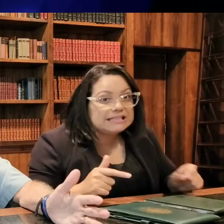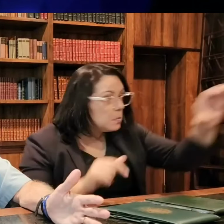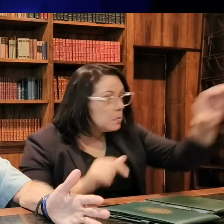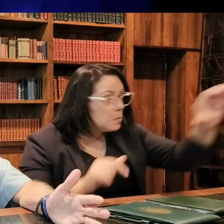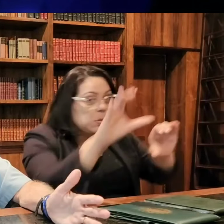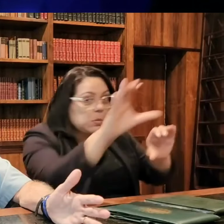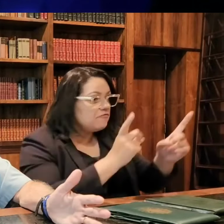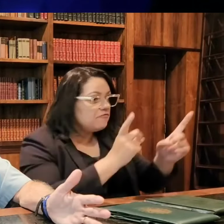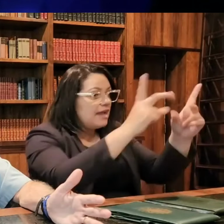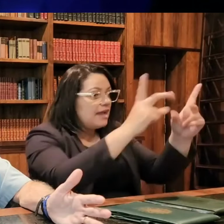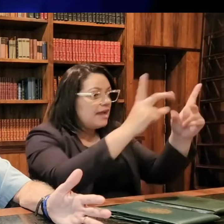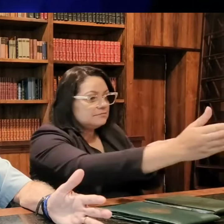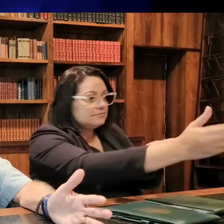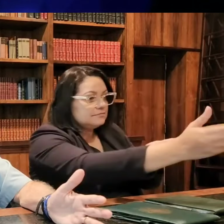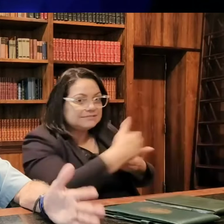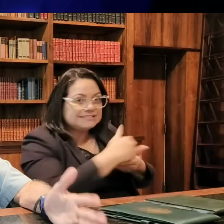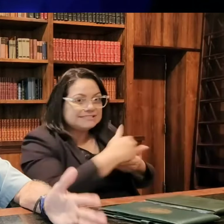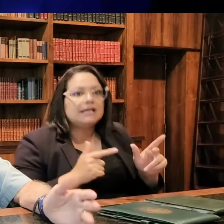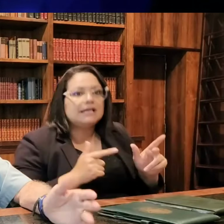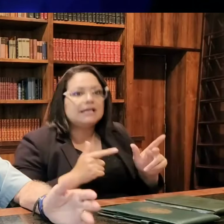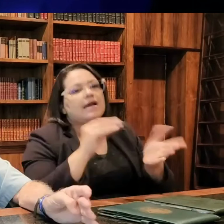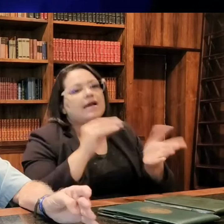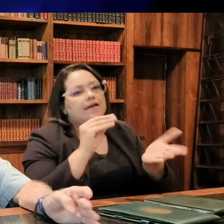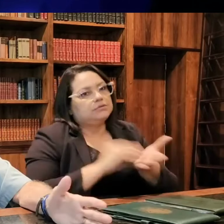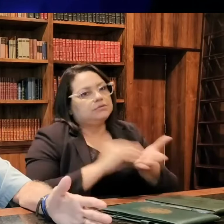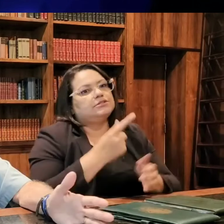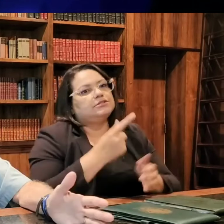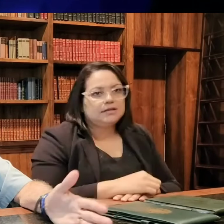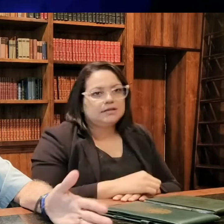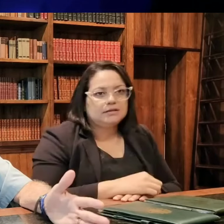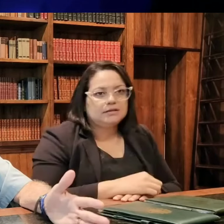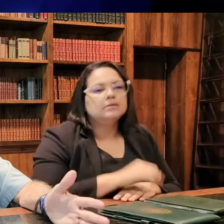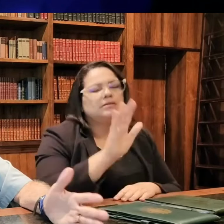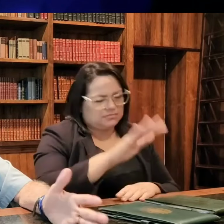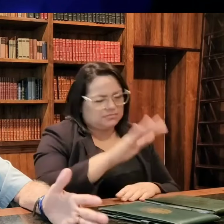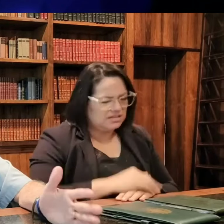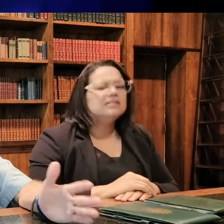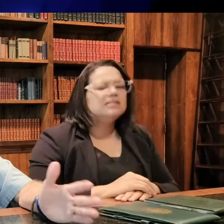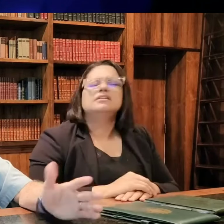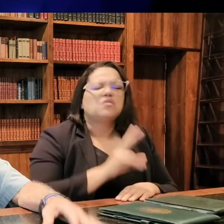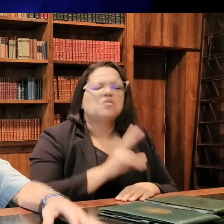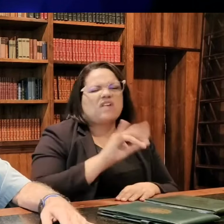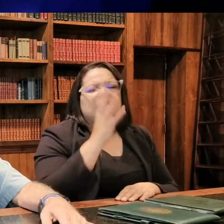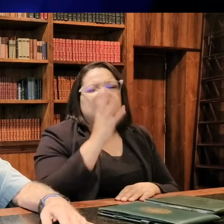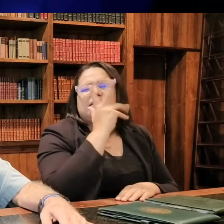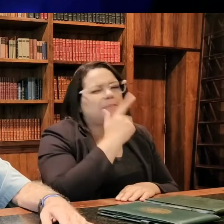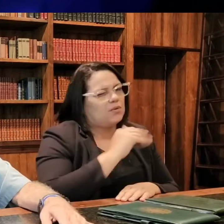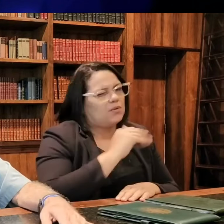ele deu o sangue pelo país, ele fez tudo aquilo que